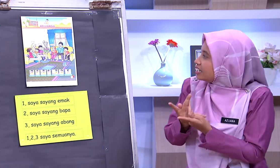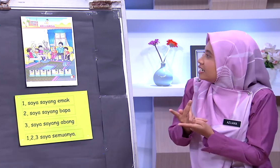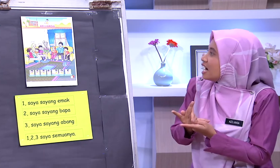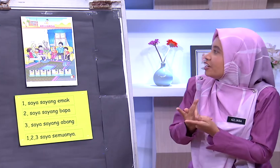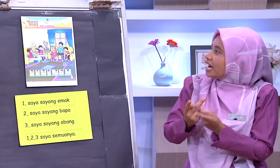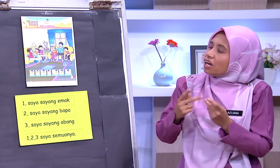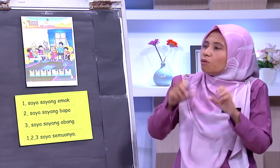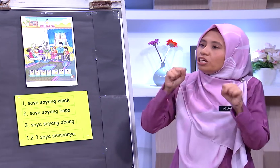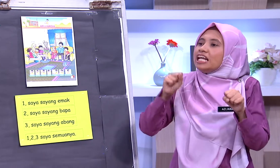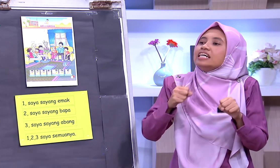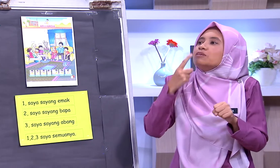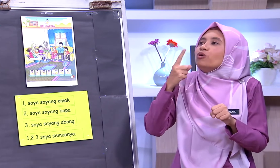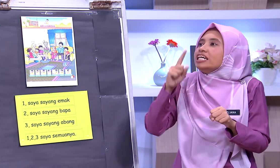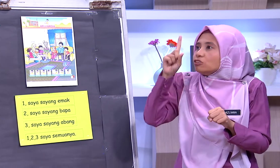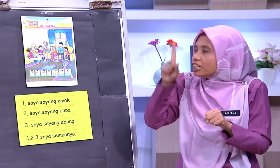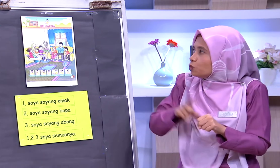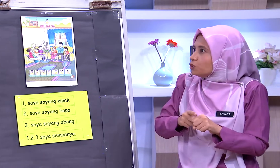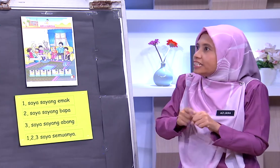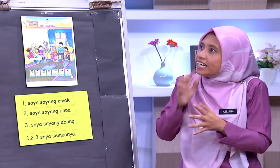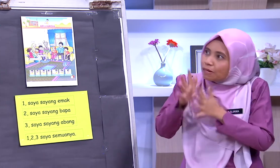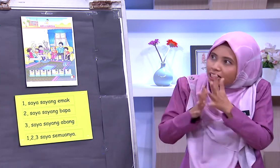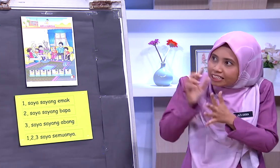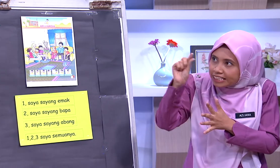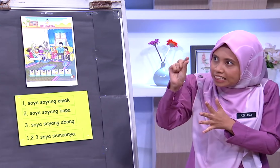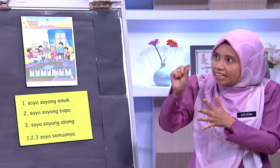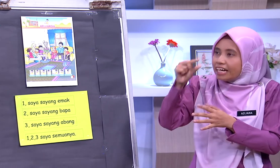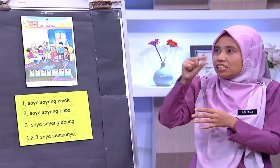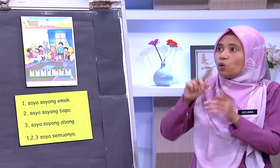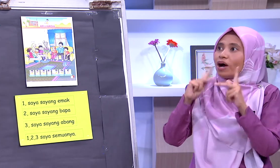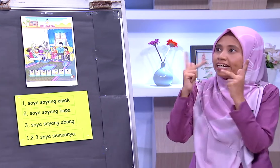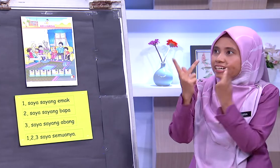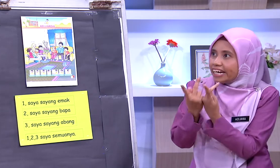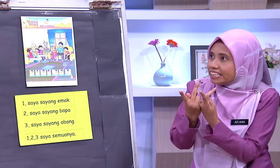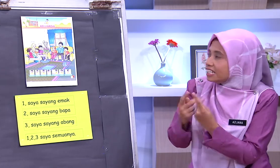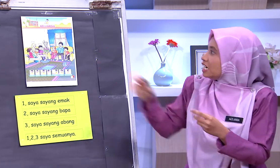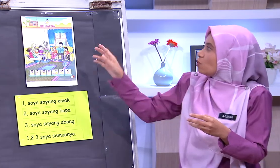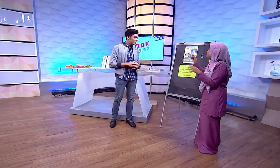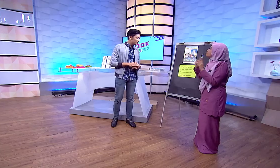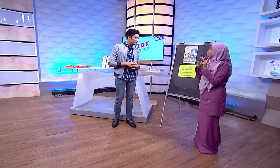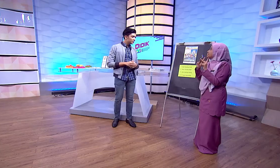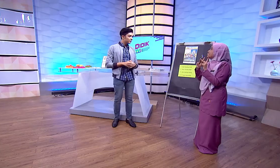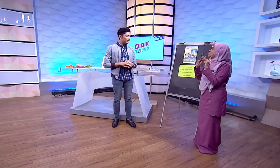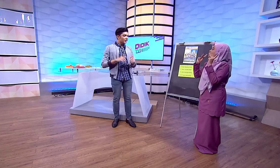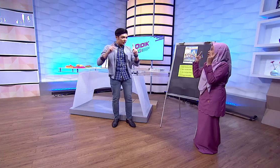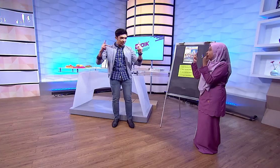Oke bolehlah sebutlah 11 bagi Kadabra aja sih isyarat luar geng keluar